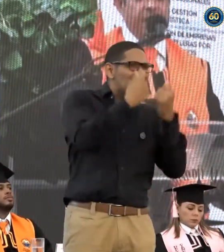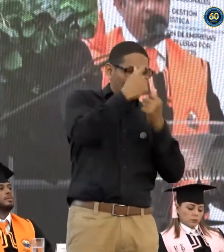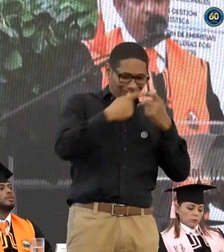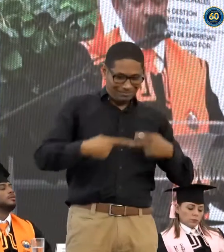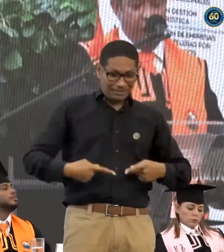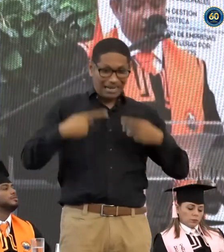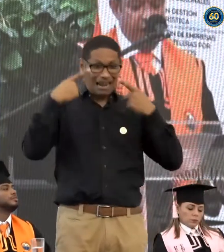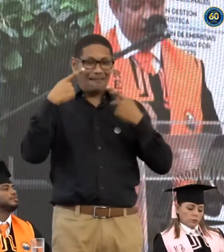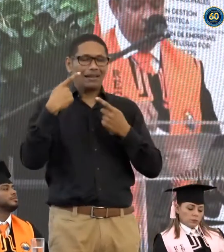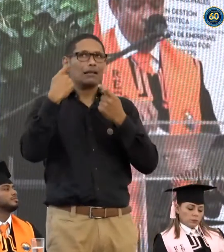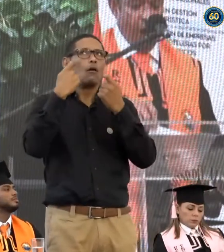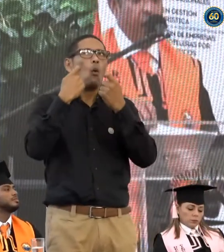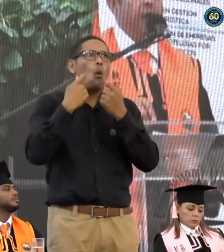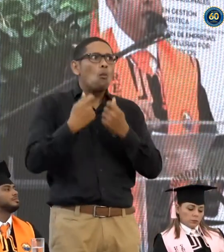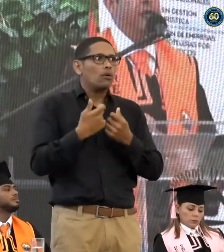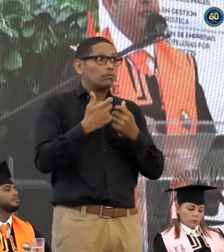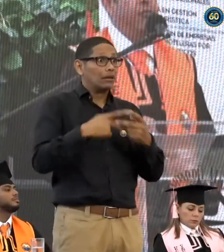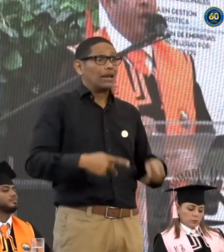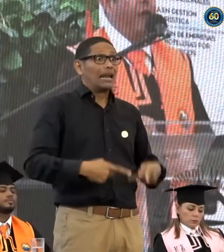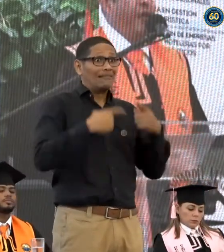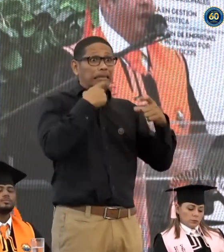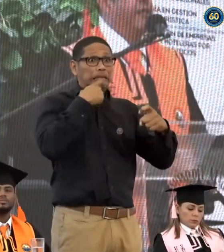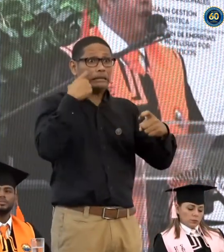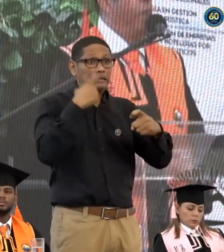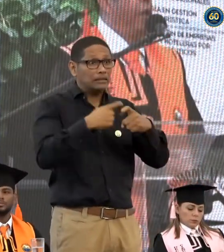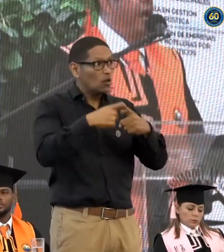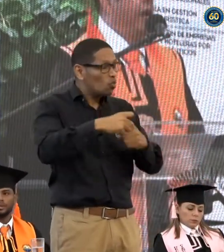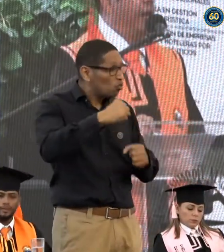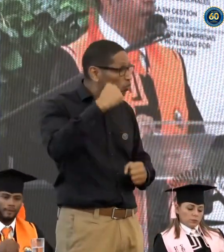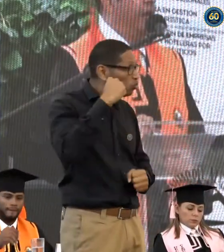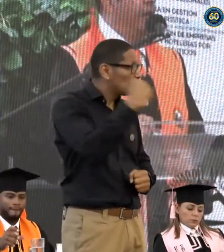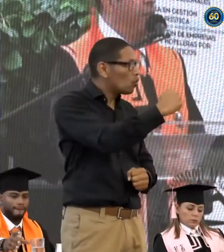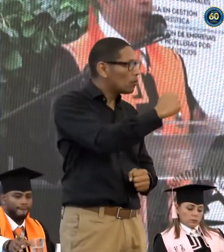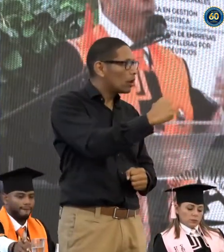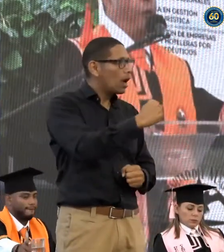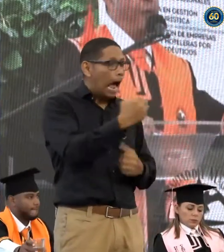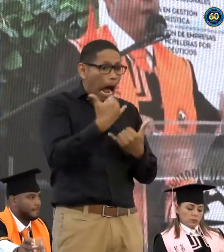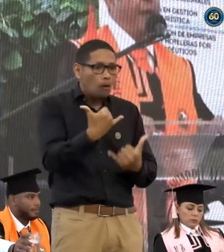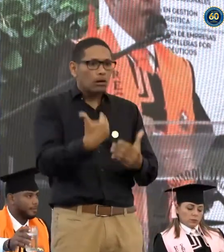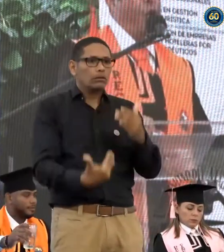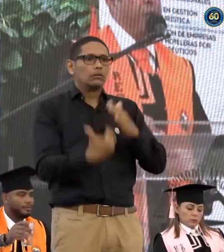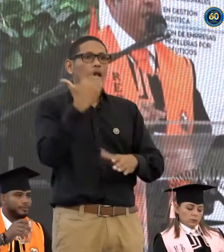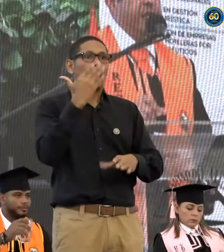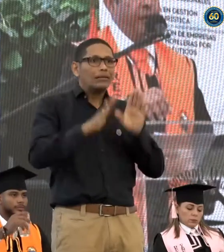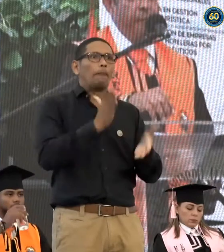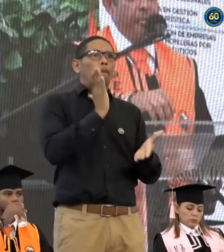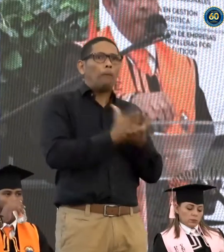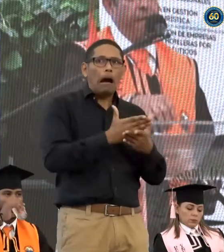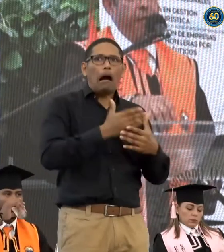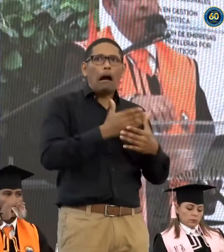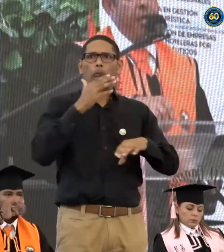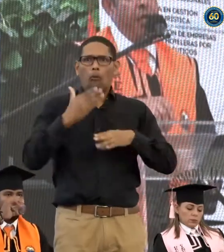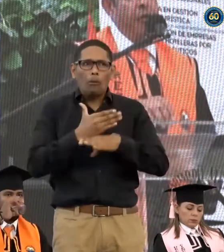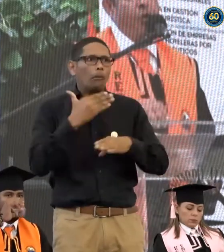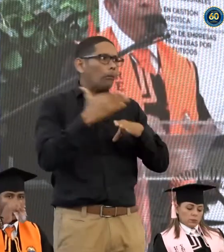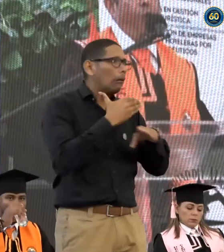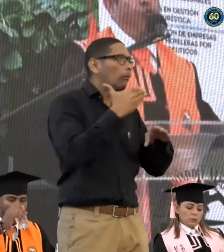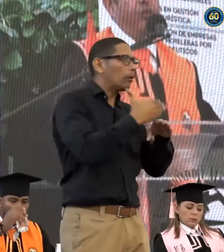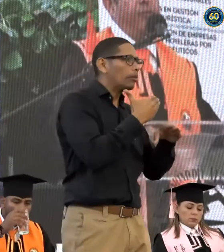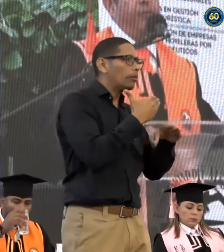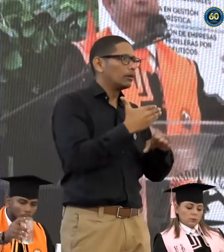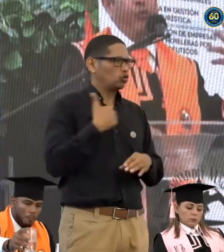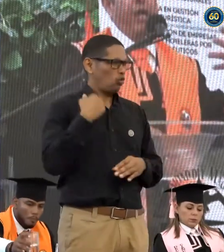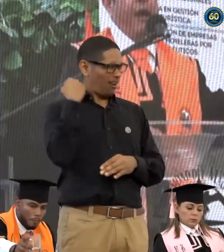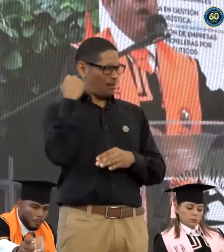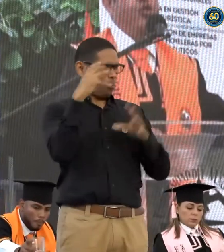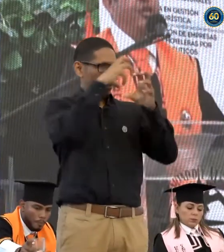la vida va a ser dura porque la vida va a ser complicada porque los problemas apenas comienzan yo me preguntaba